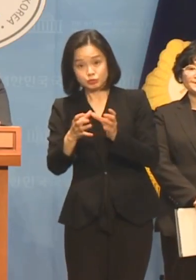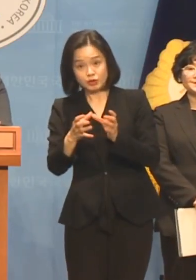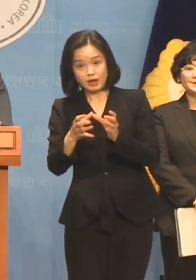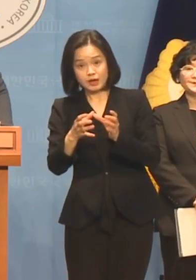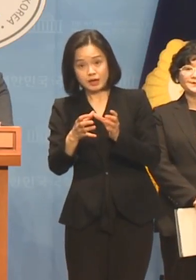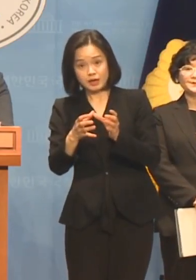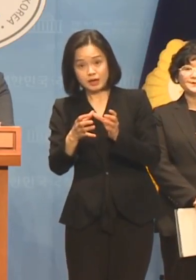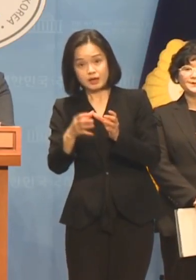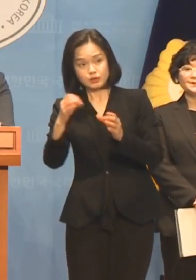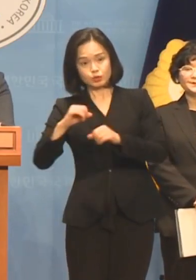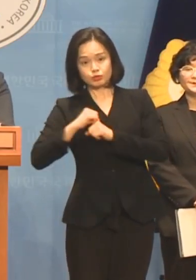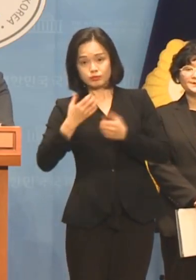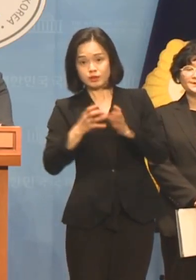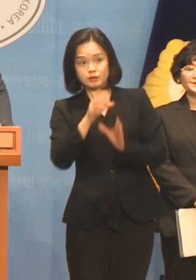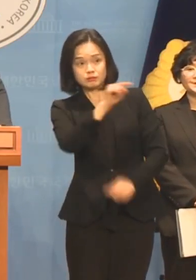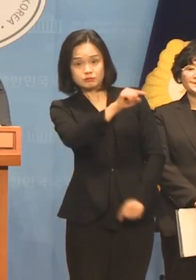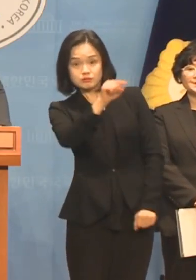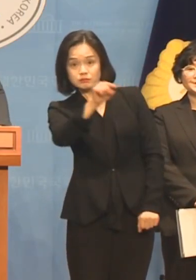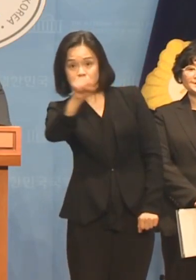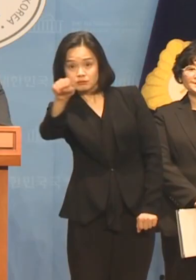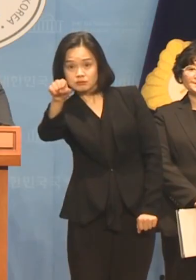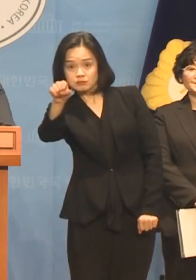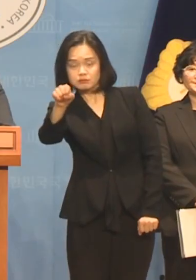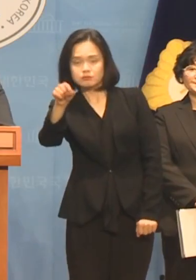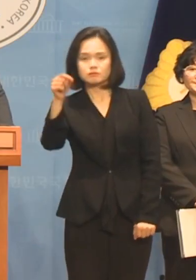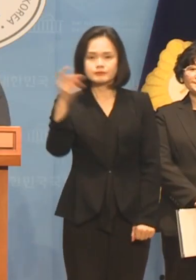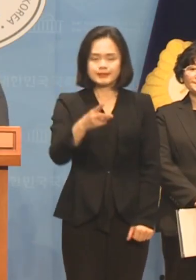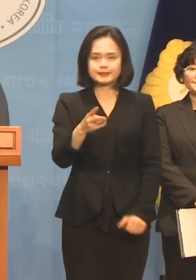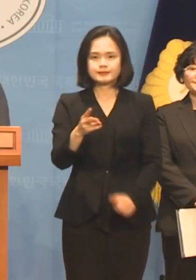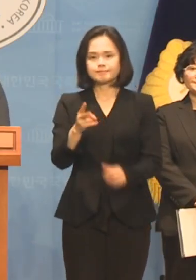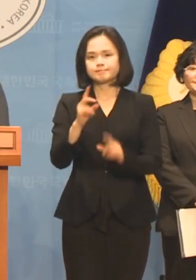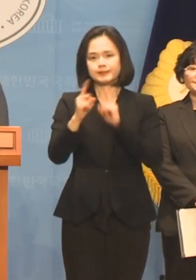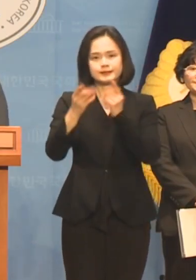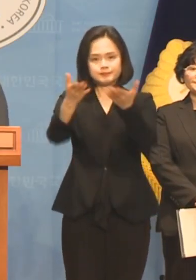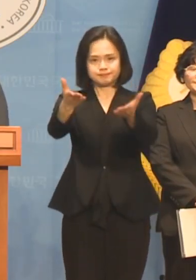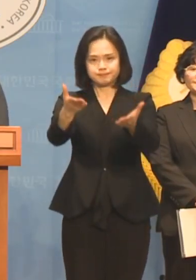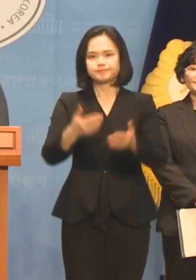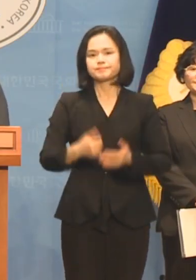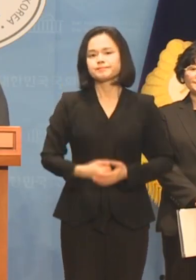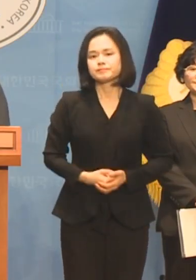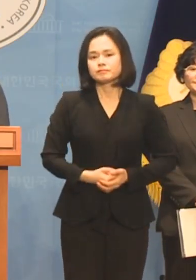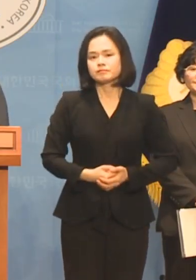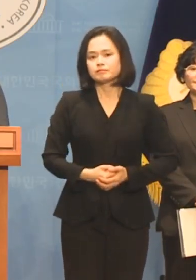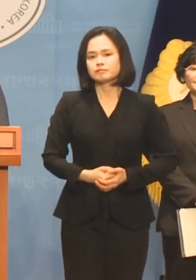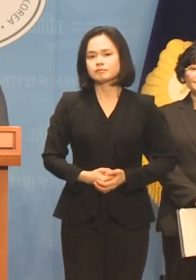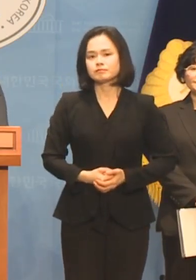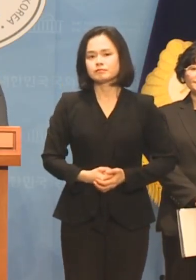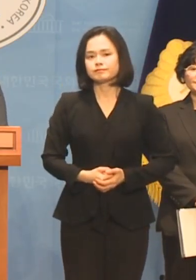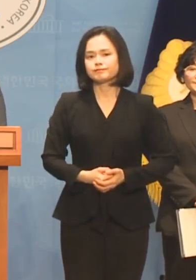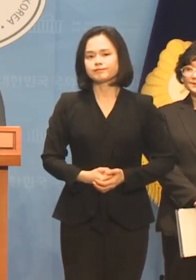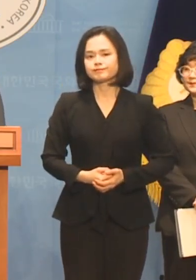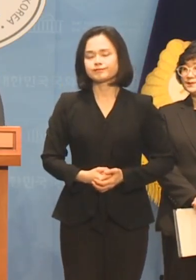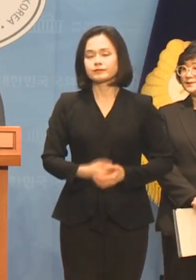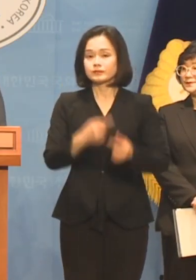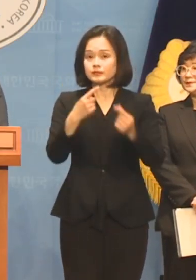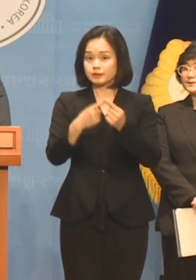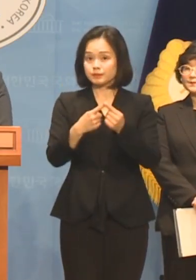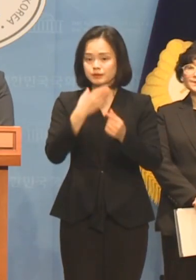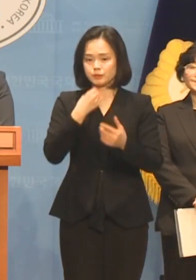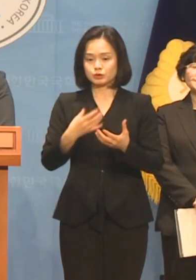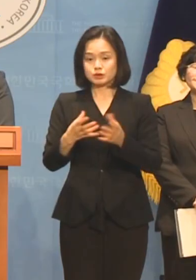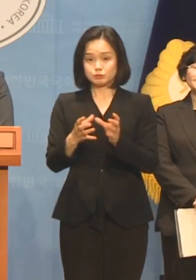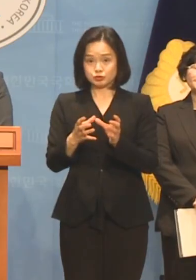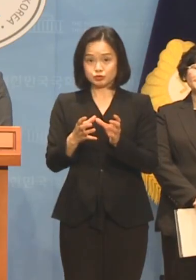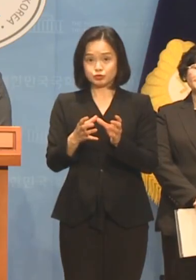사태에 관련된 국방부 등 관련 부처에 다시 한번 다음과 같이 요구하는 바입니다. 첫째, 보건복지부를